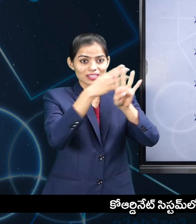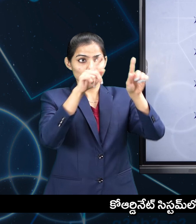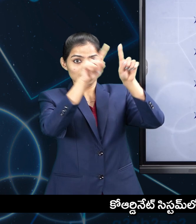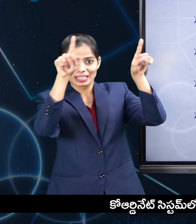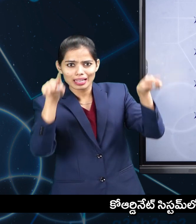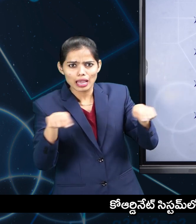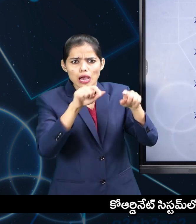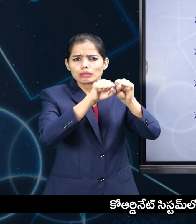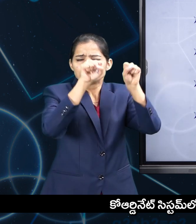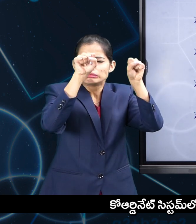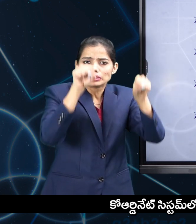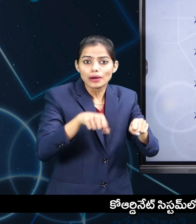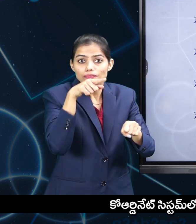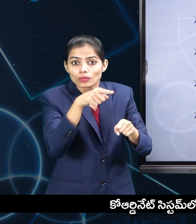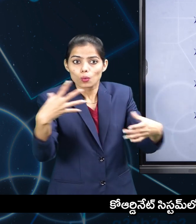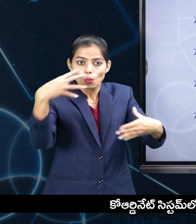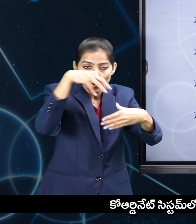కోఆర్డినేట్ సిస్టంలో అక్షాల ఖండన,